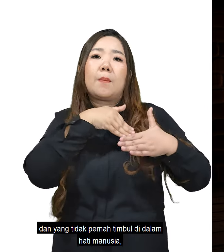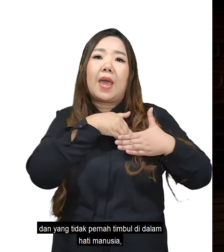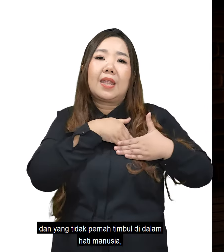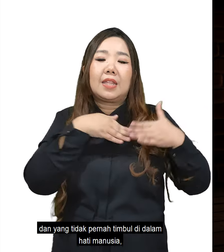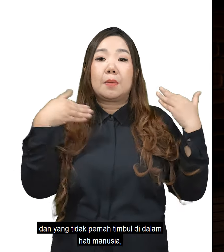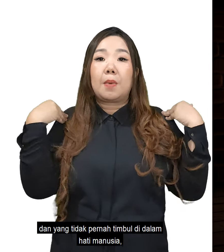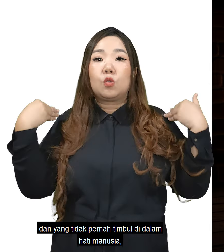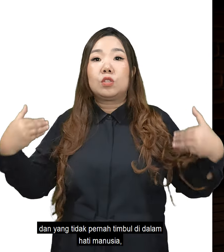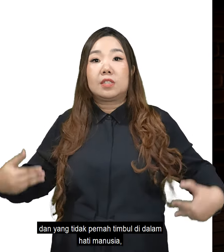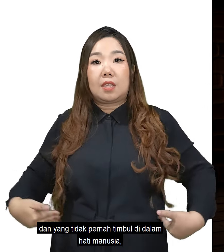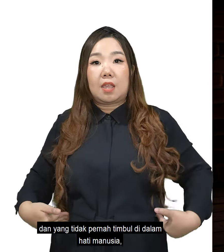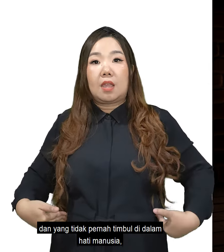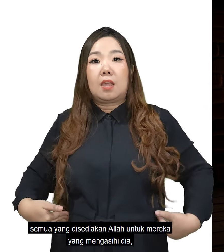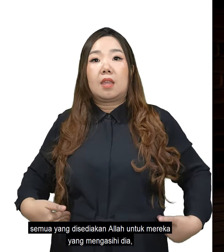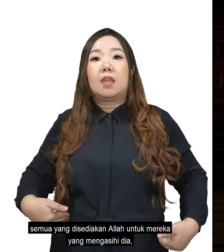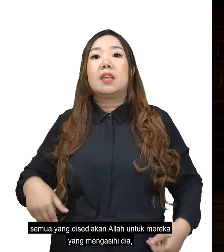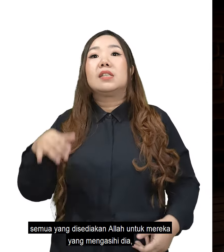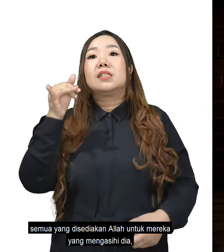dan